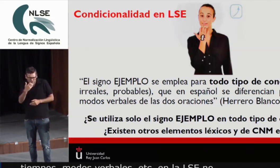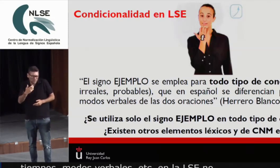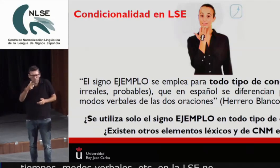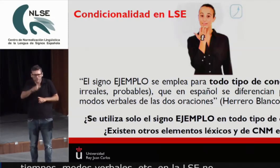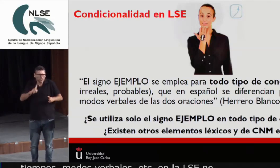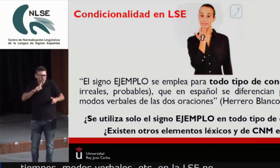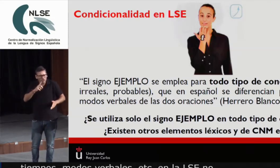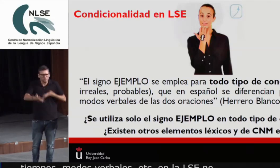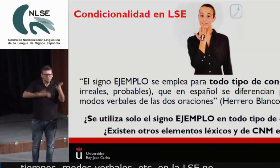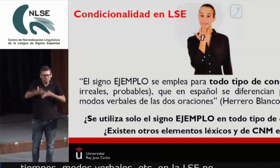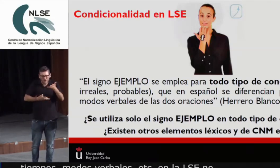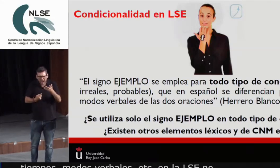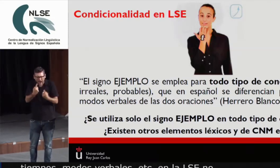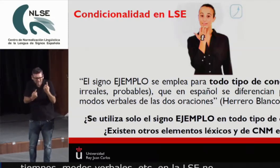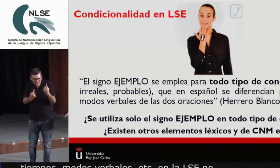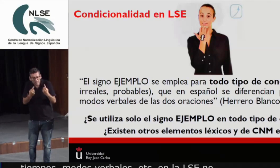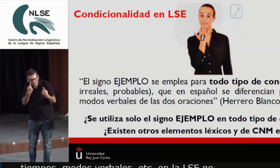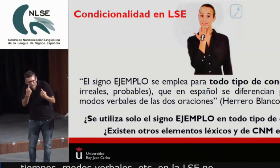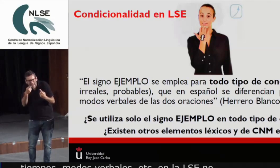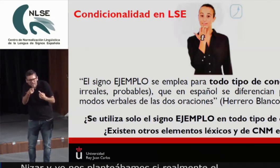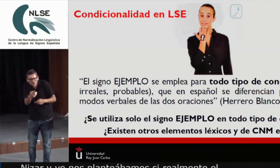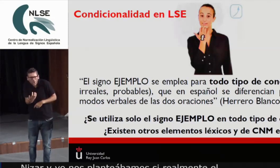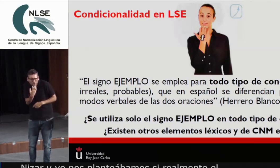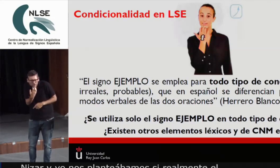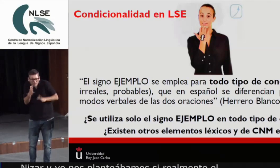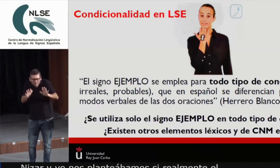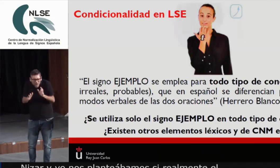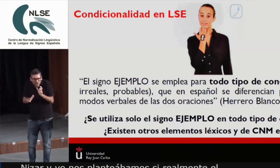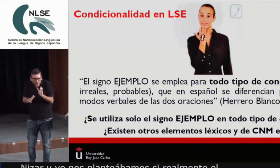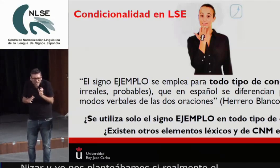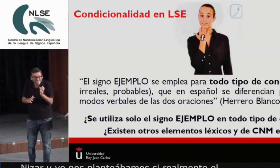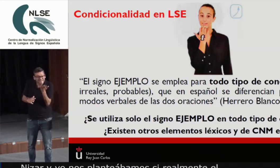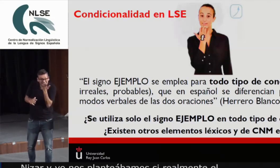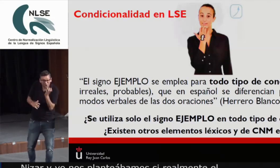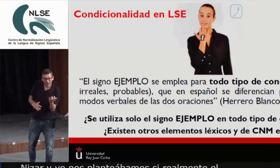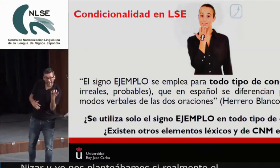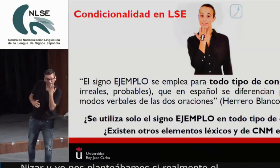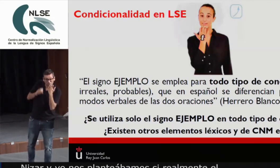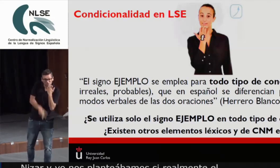realmente el signo ejemplo se usa en todo tipo de condicionales.